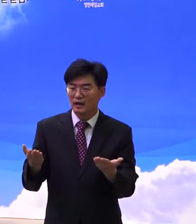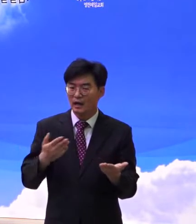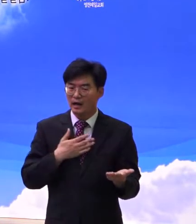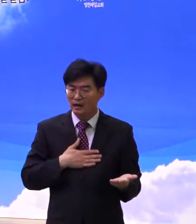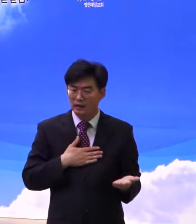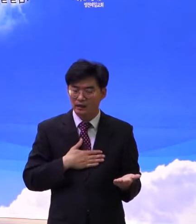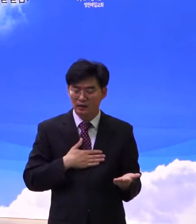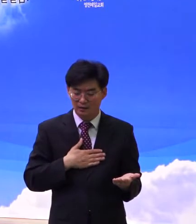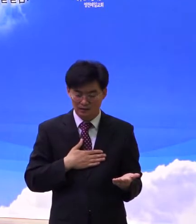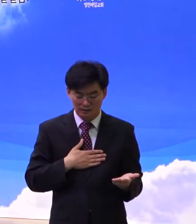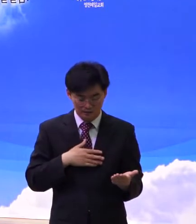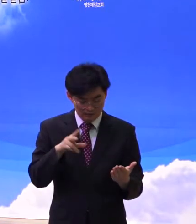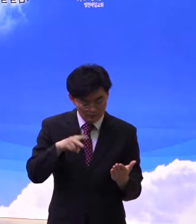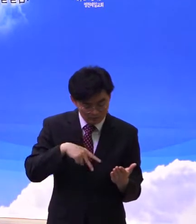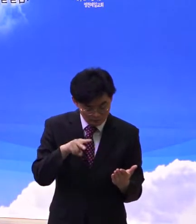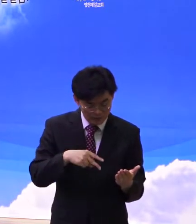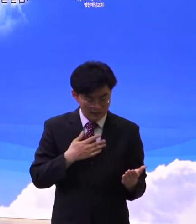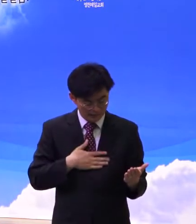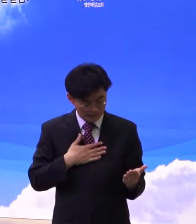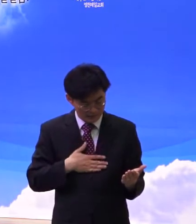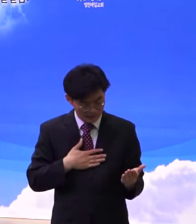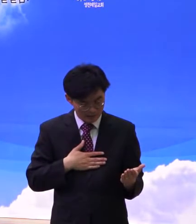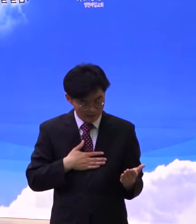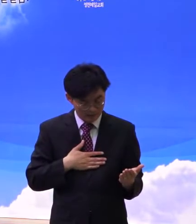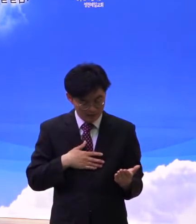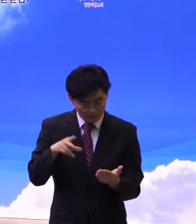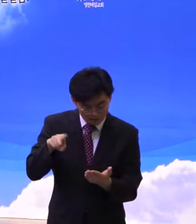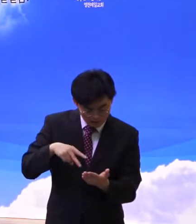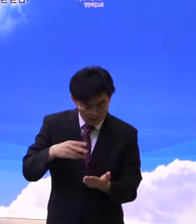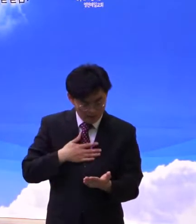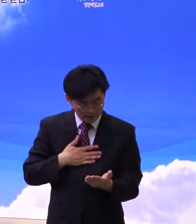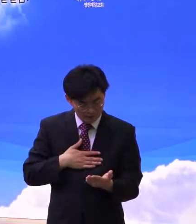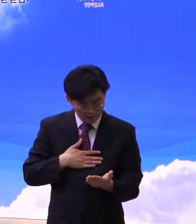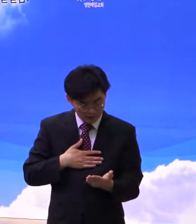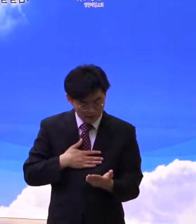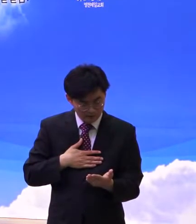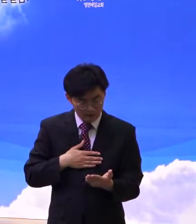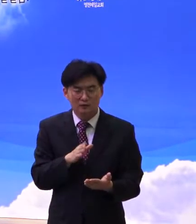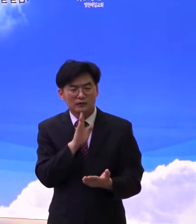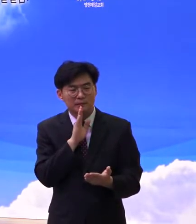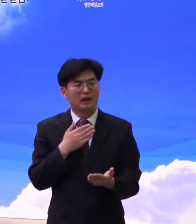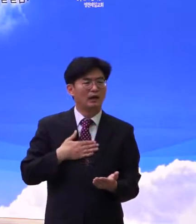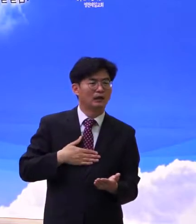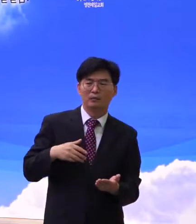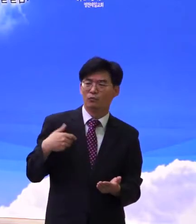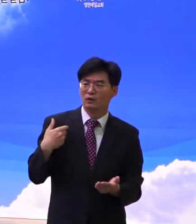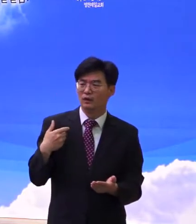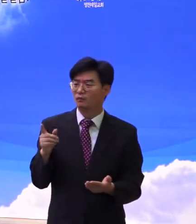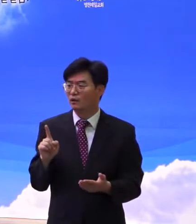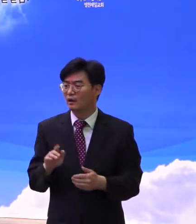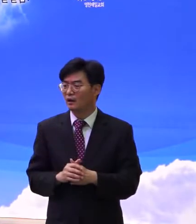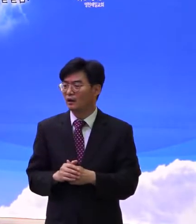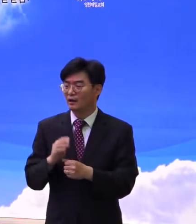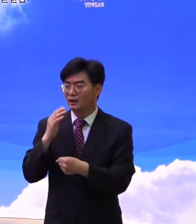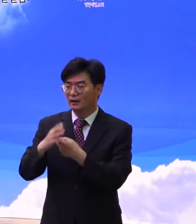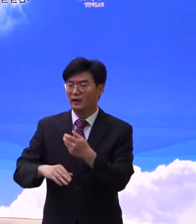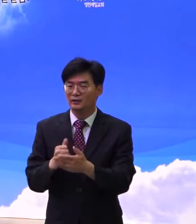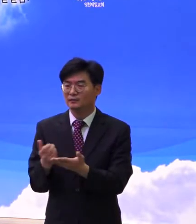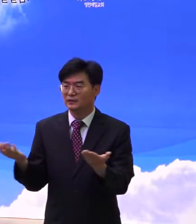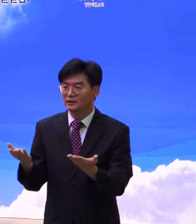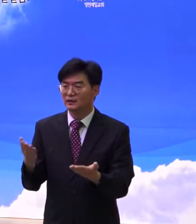우리 신앙안에서 저 그거 압니다 라고 말할 때 정말 이 안다고 하는 것은 자신이 거기에 모든 인생을